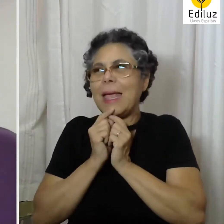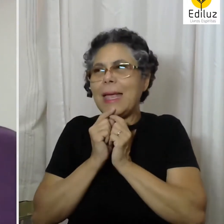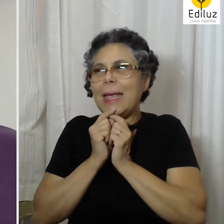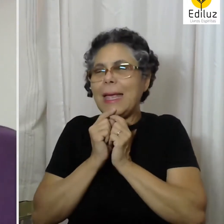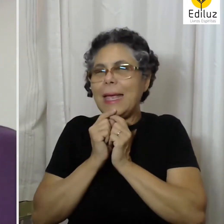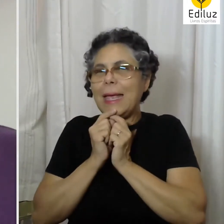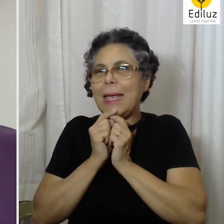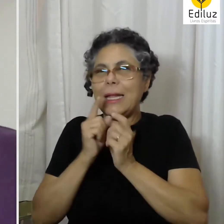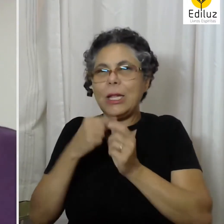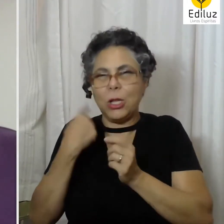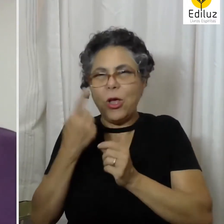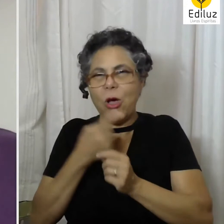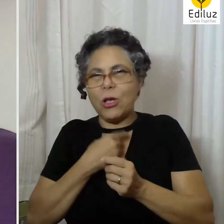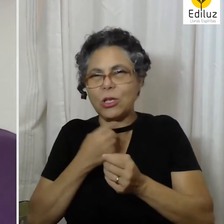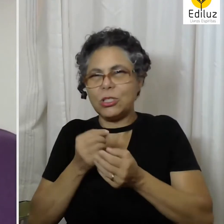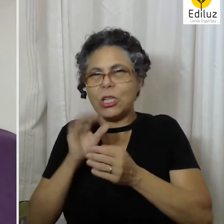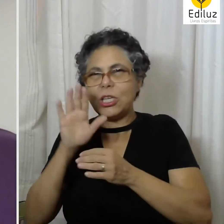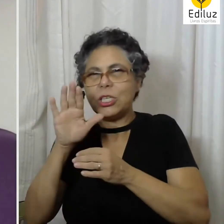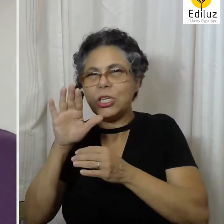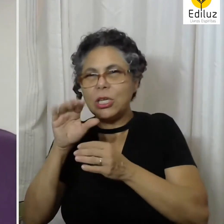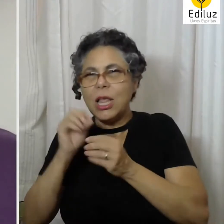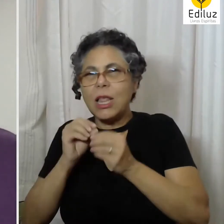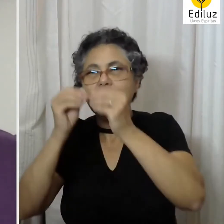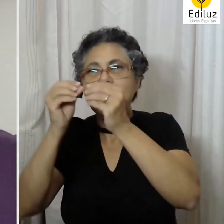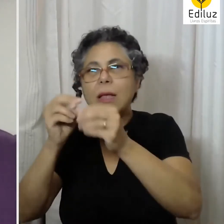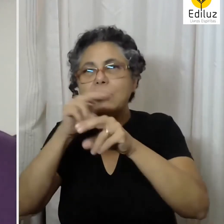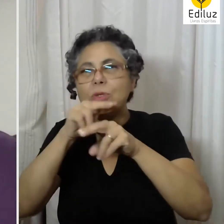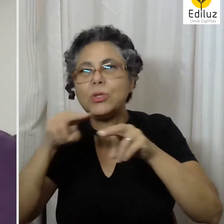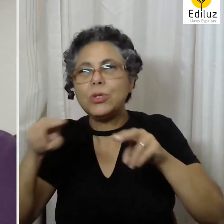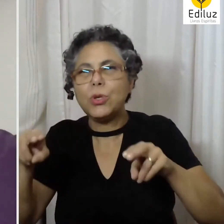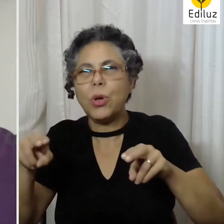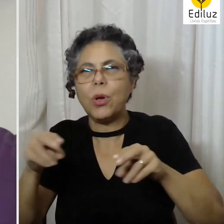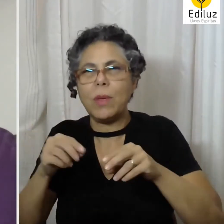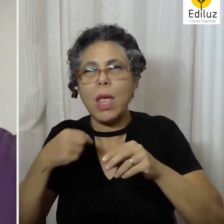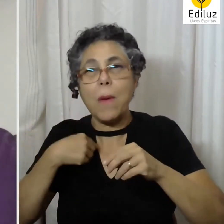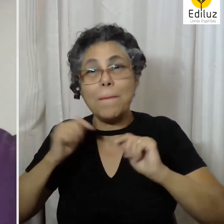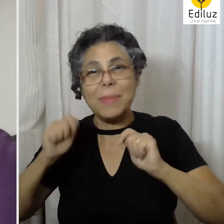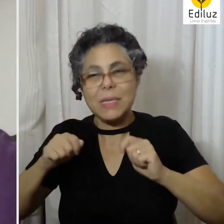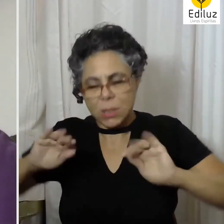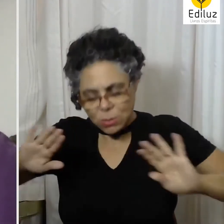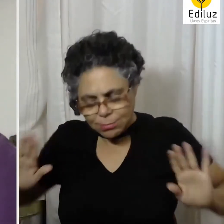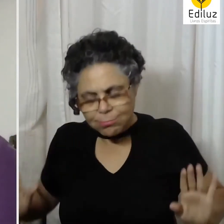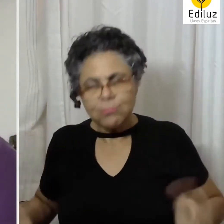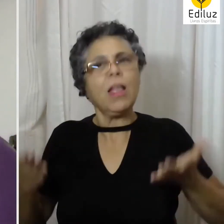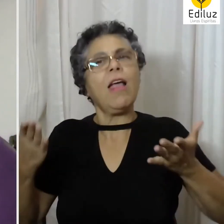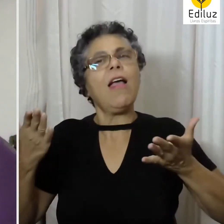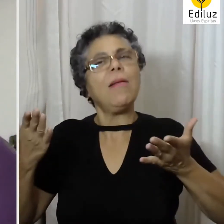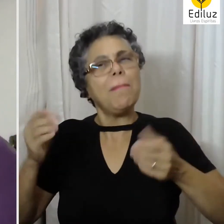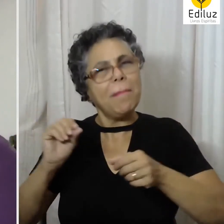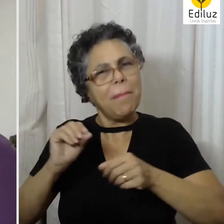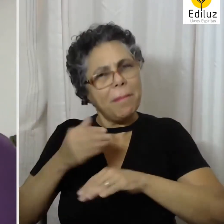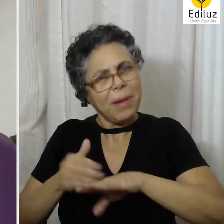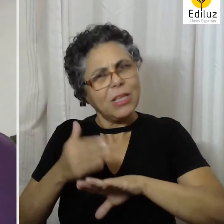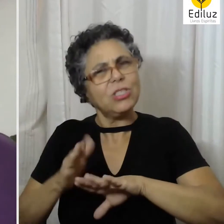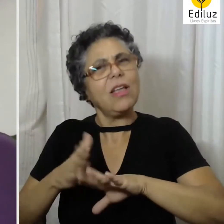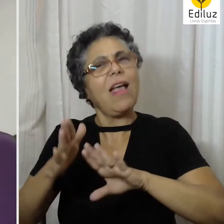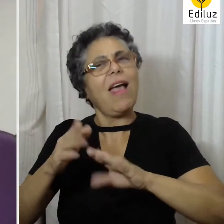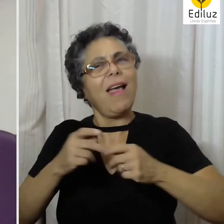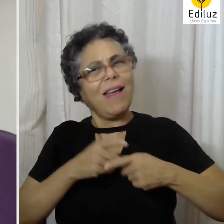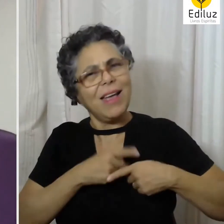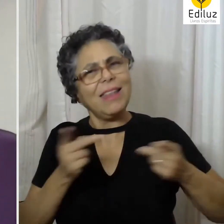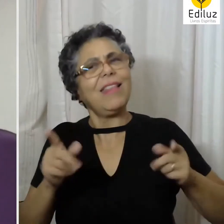de predisposição. Eu preciso me predispor à prática da benevolência e à prática da